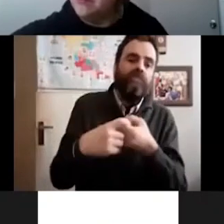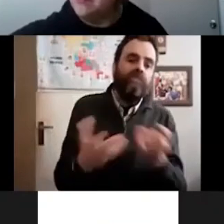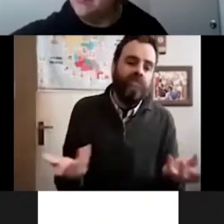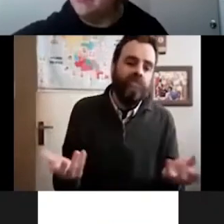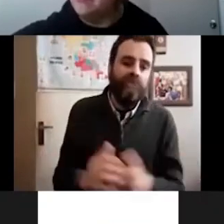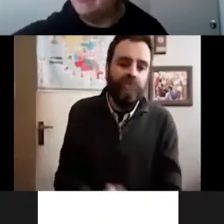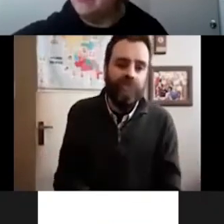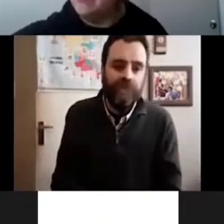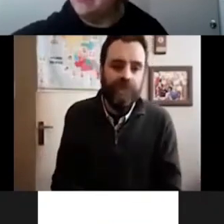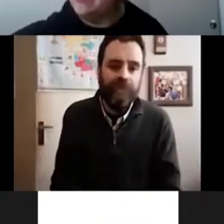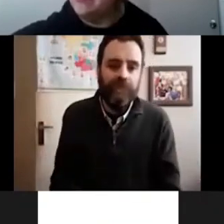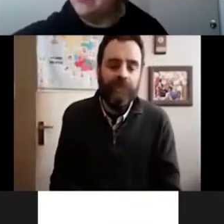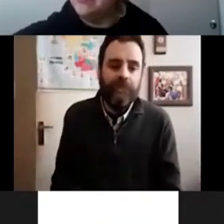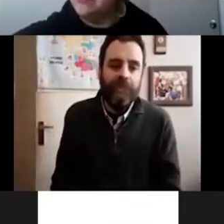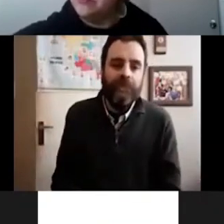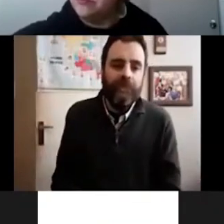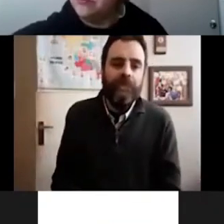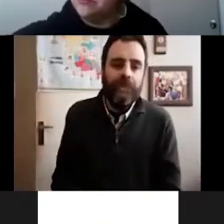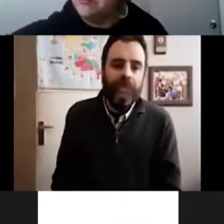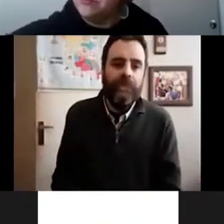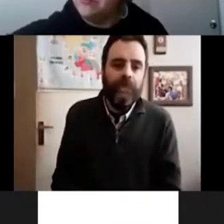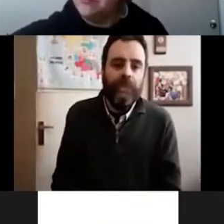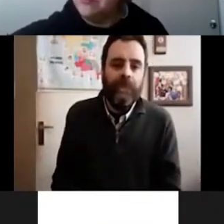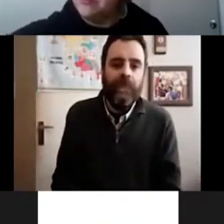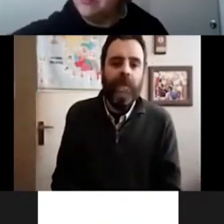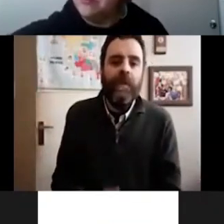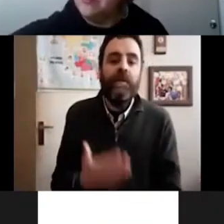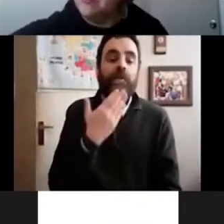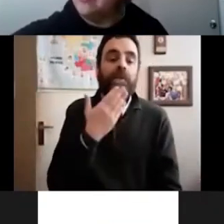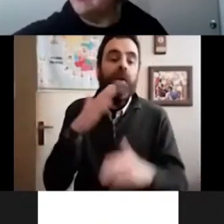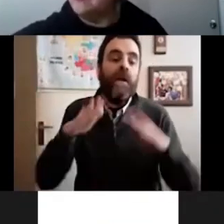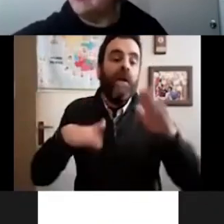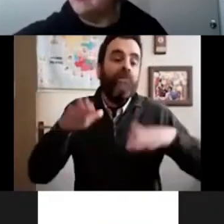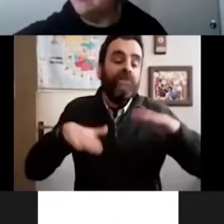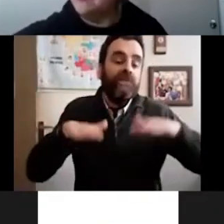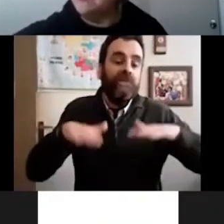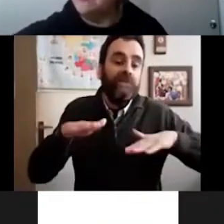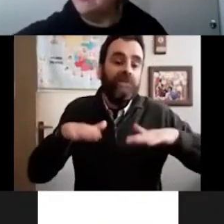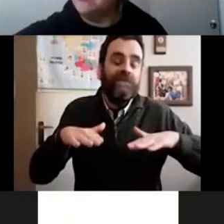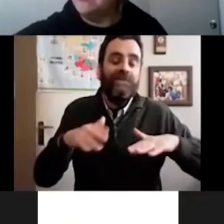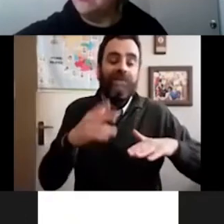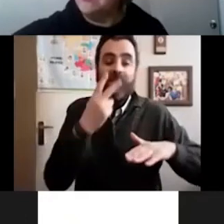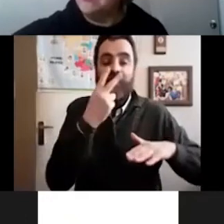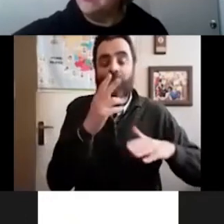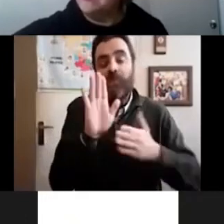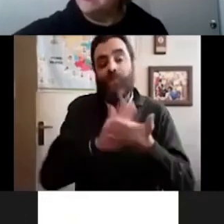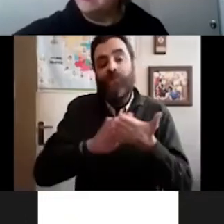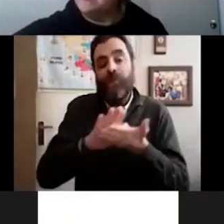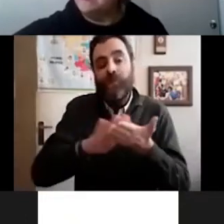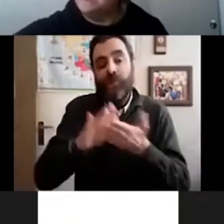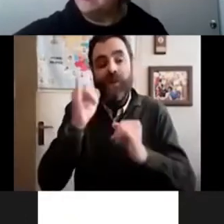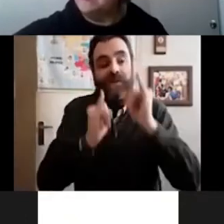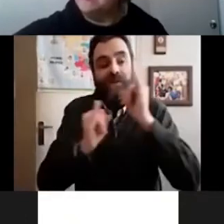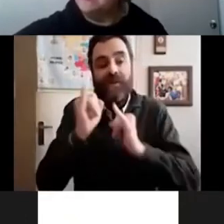el tiempo, se vuelven a conectar de repente y como esperando que se vuelvan a conectar. También a